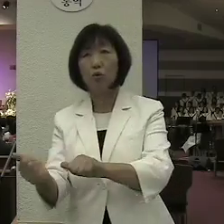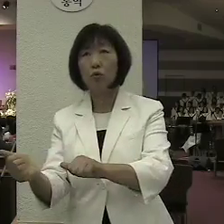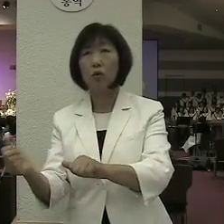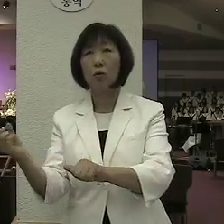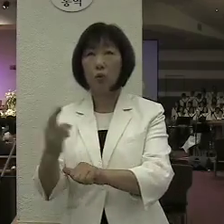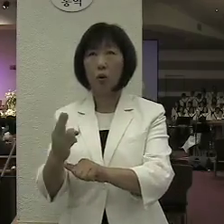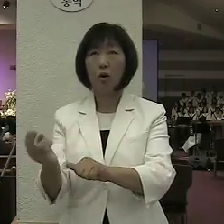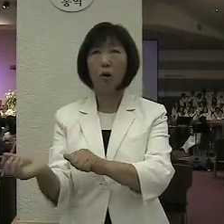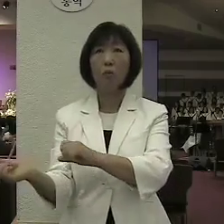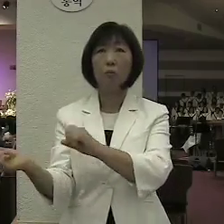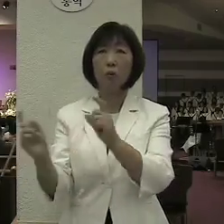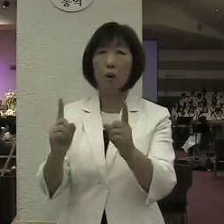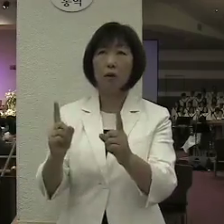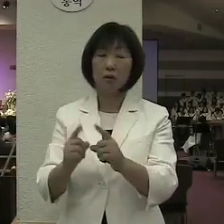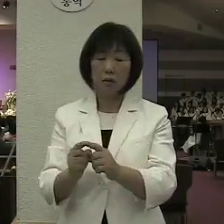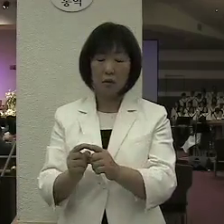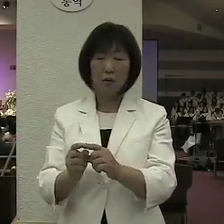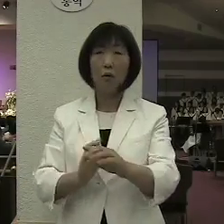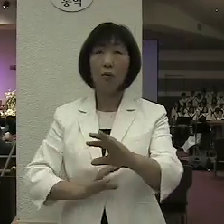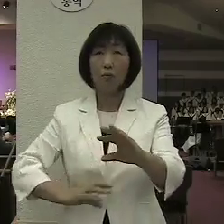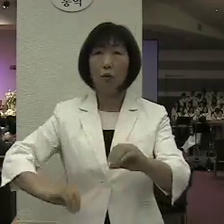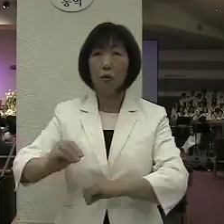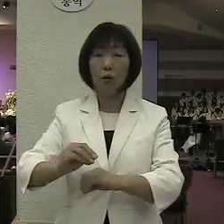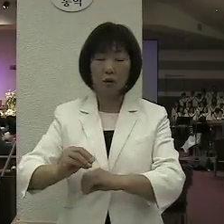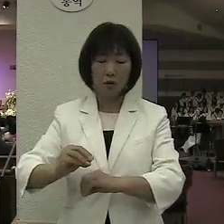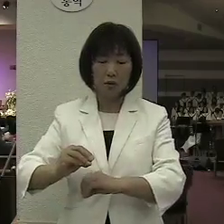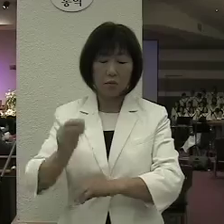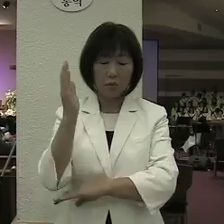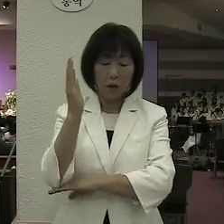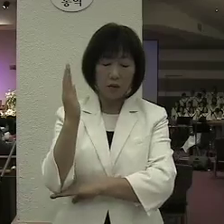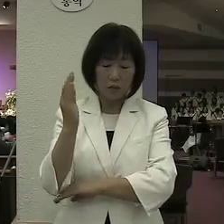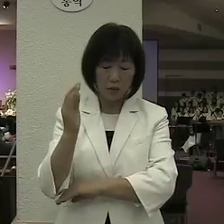이름으로 축원합니다. 예수님의 부활이